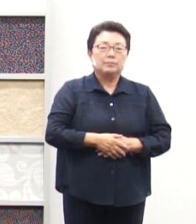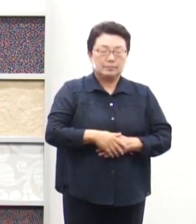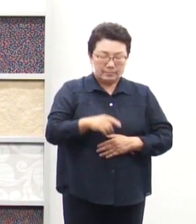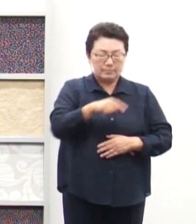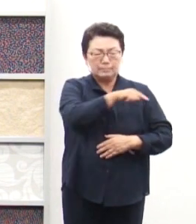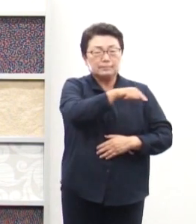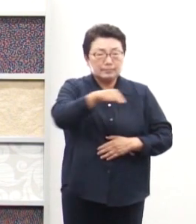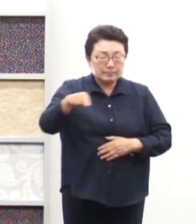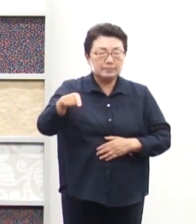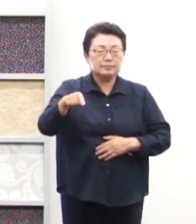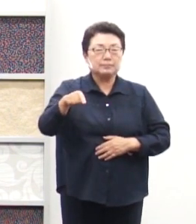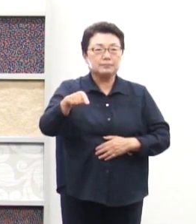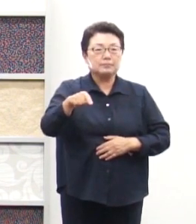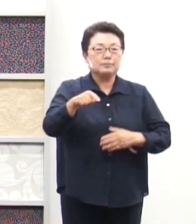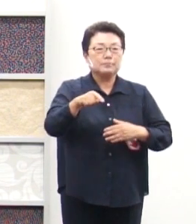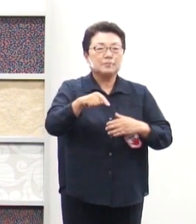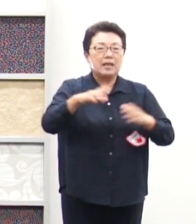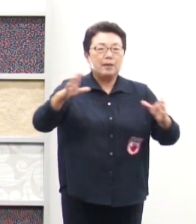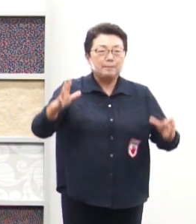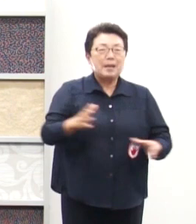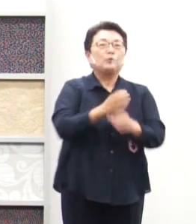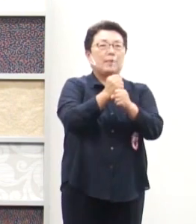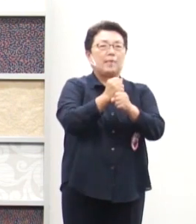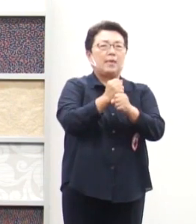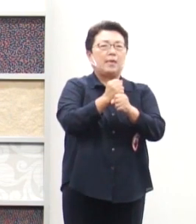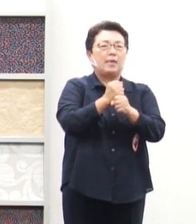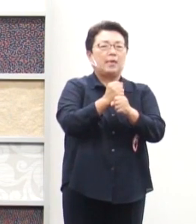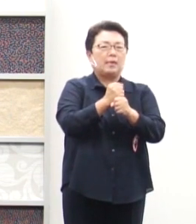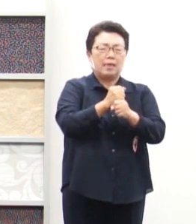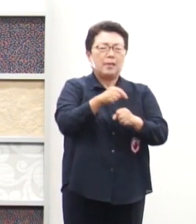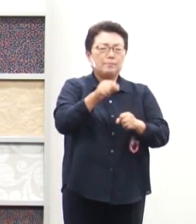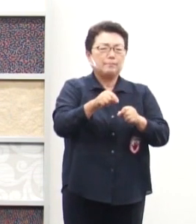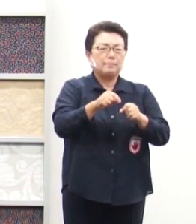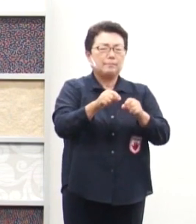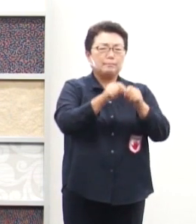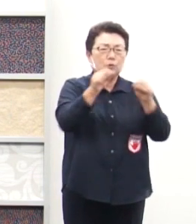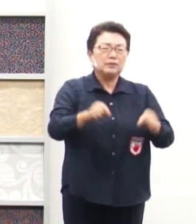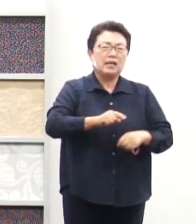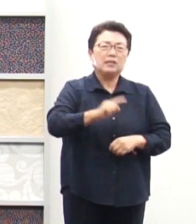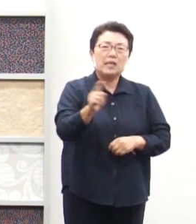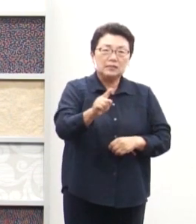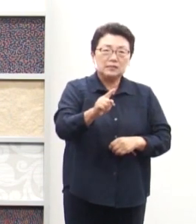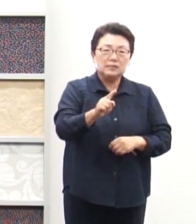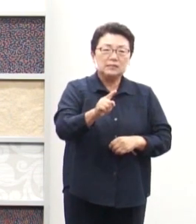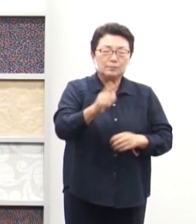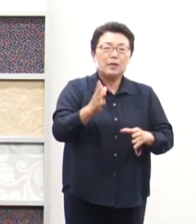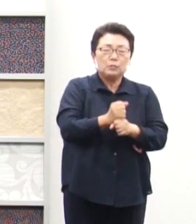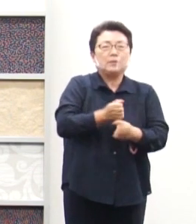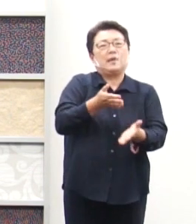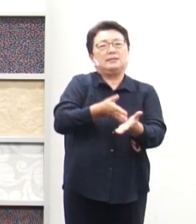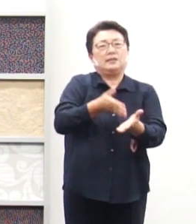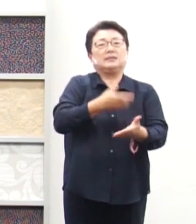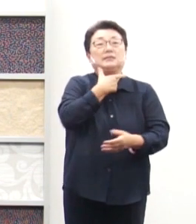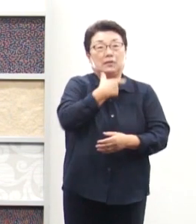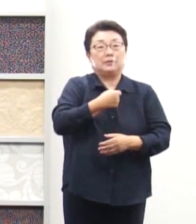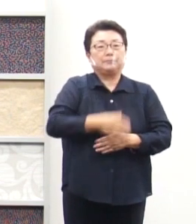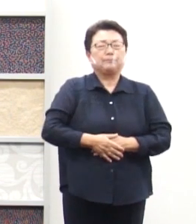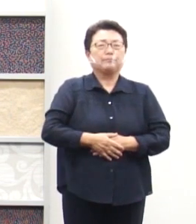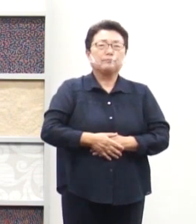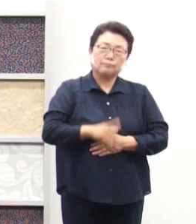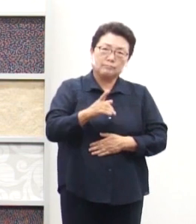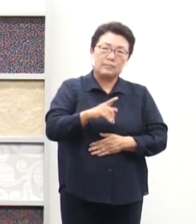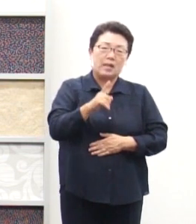て、こんなところが問題だったんじゃないかということをお話をしますと、ベース